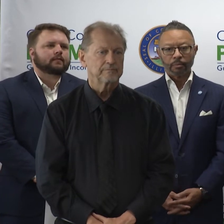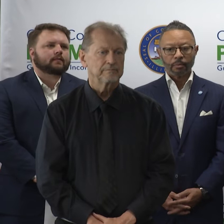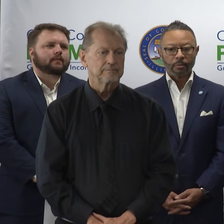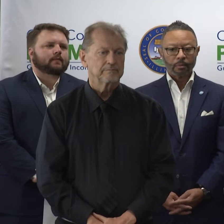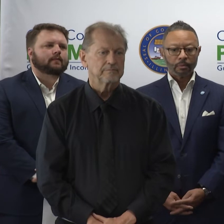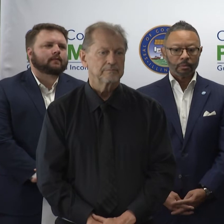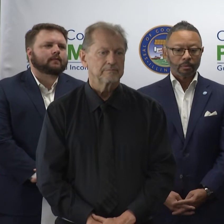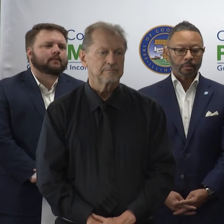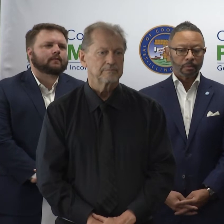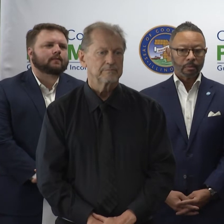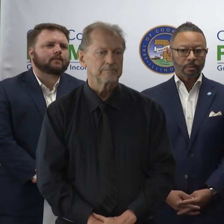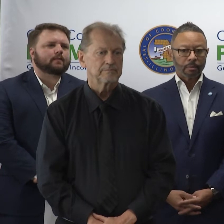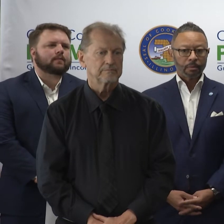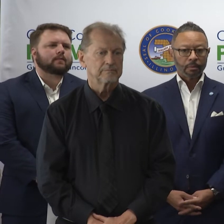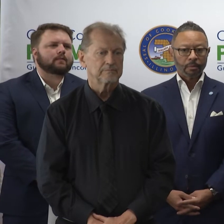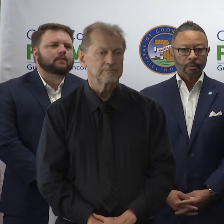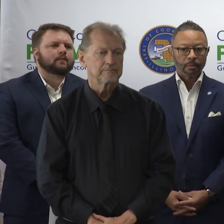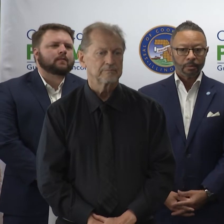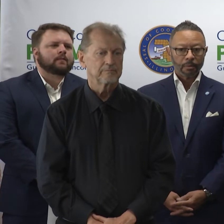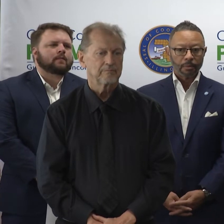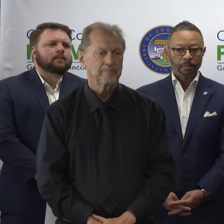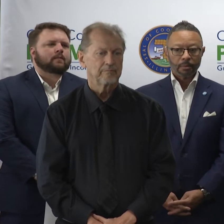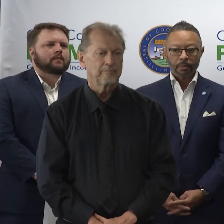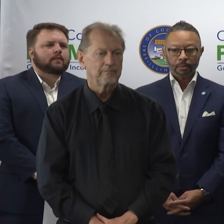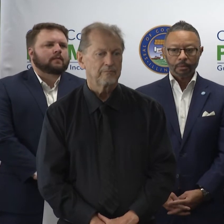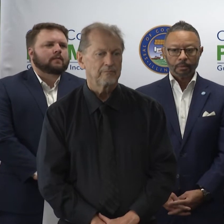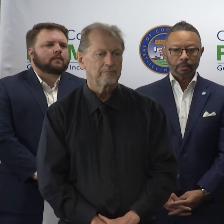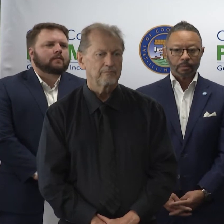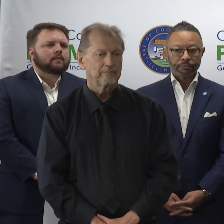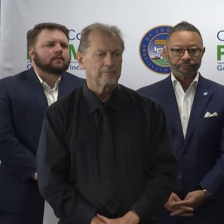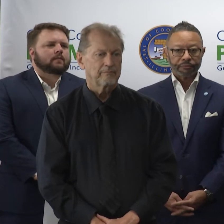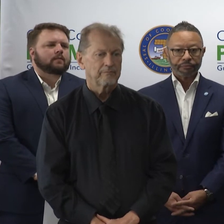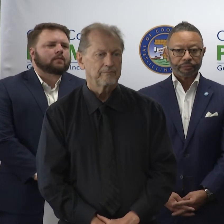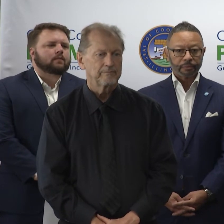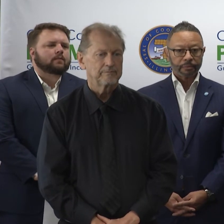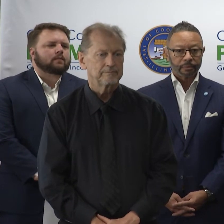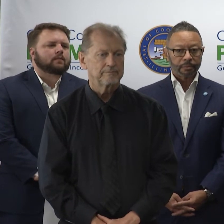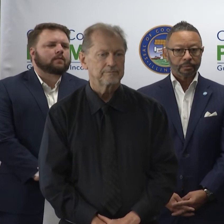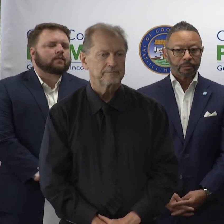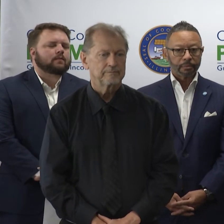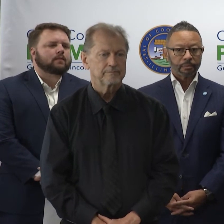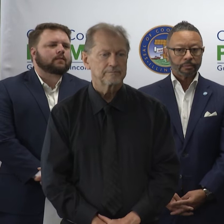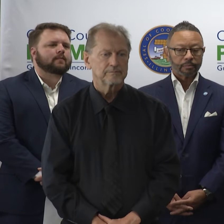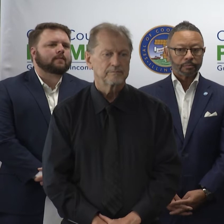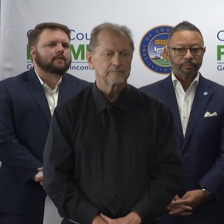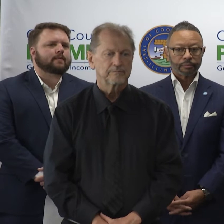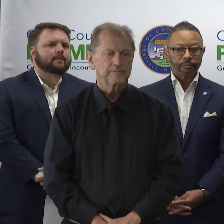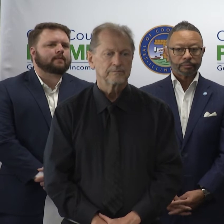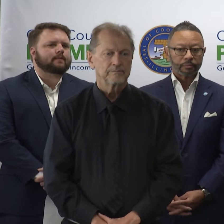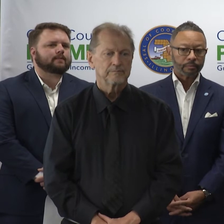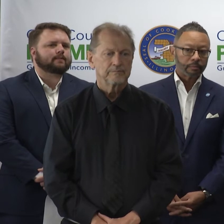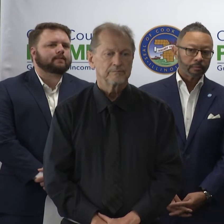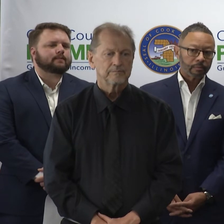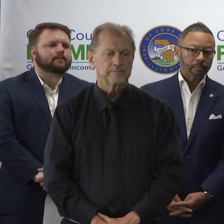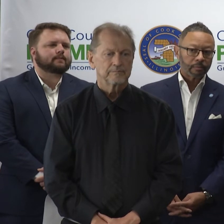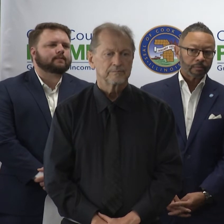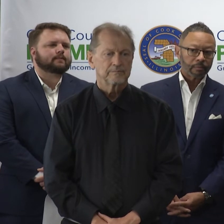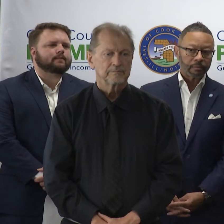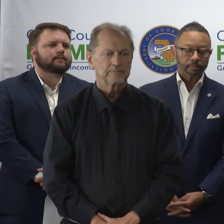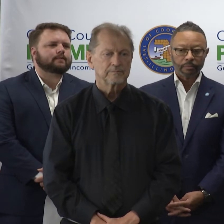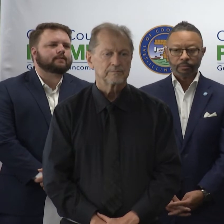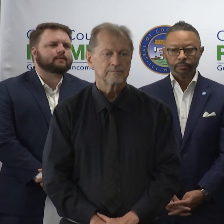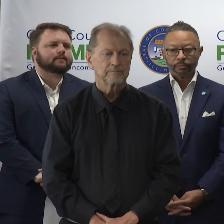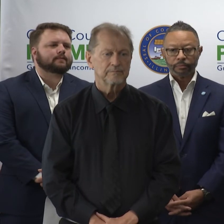para apoyar el lanzamiento del Promise Pilot. El condado, junto con Spanish Coalition for Housing, Housing